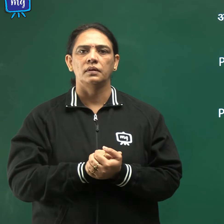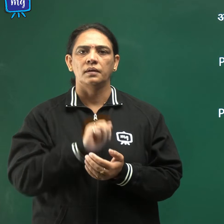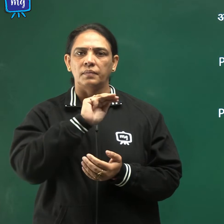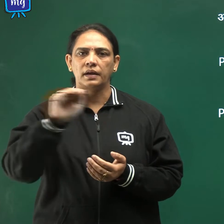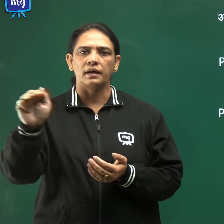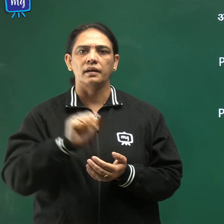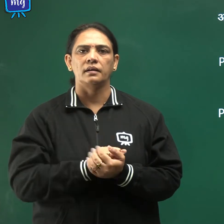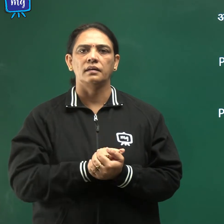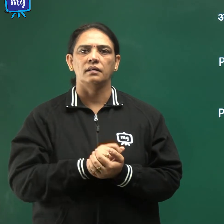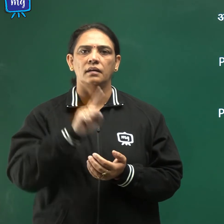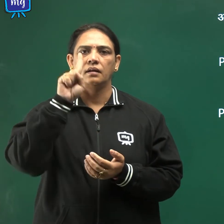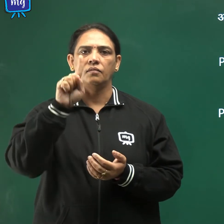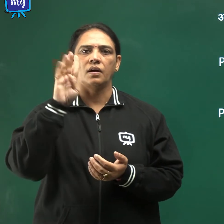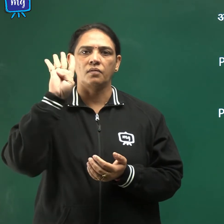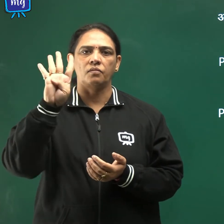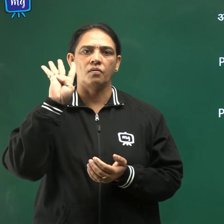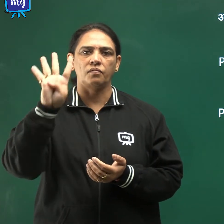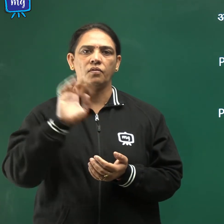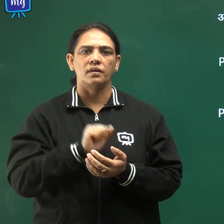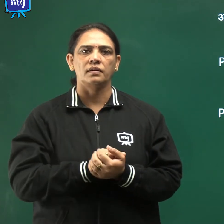है बट एख 144